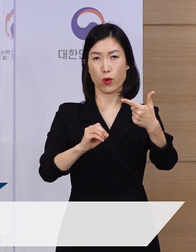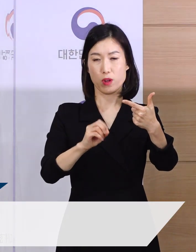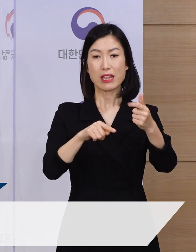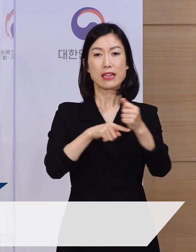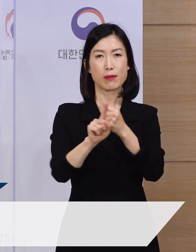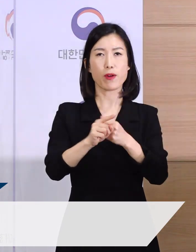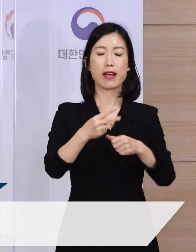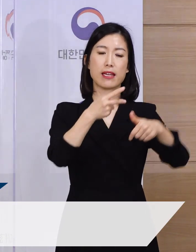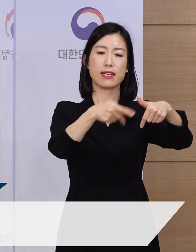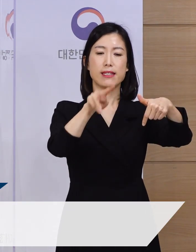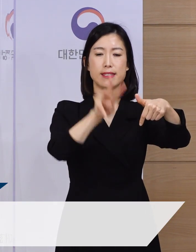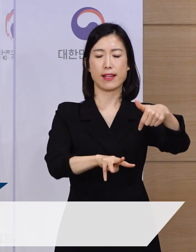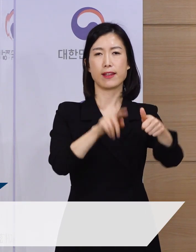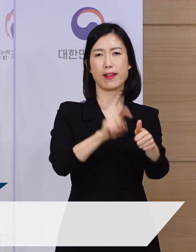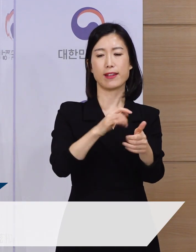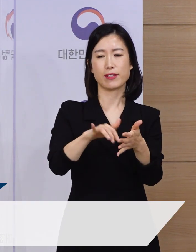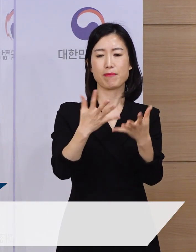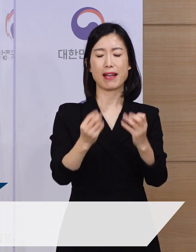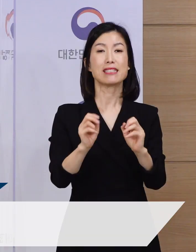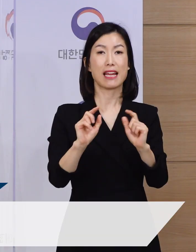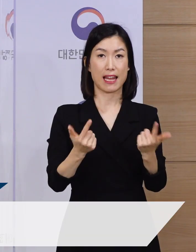확산은 제한적인 상황입니다.